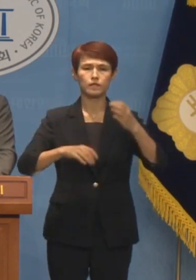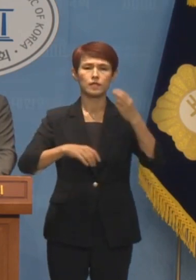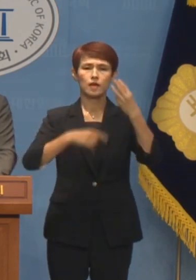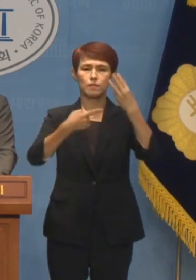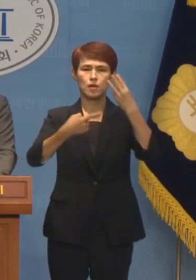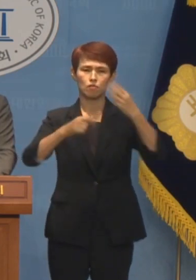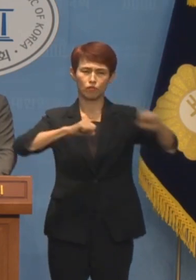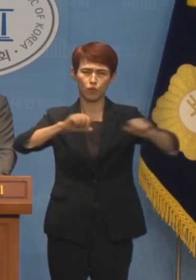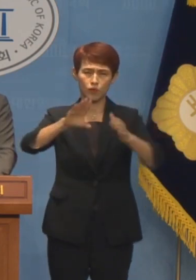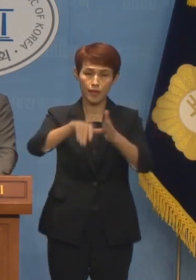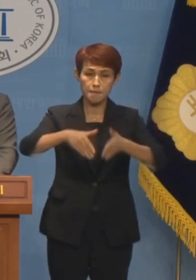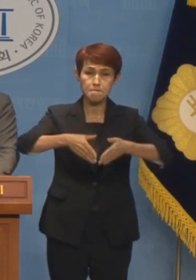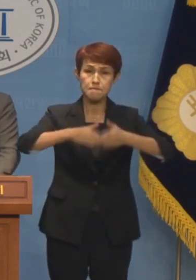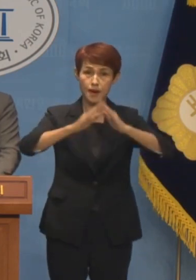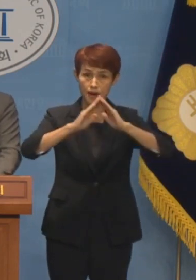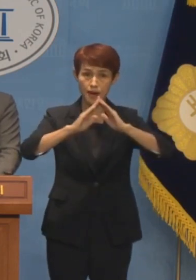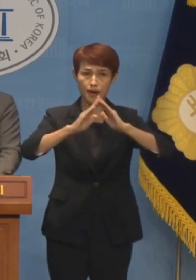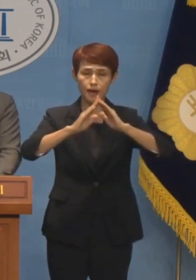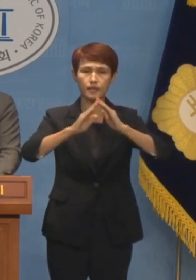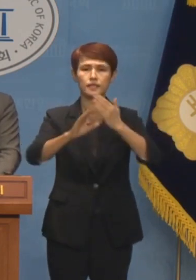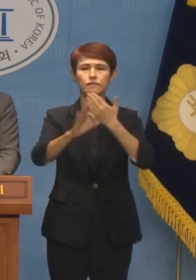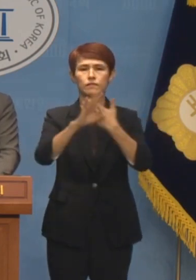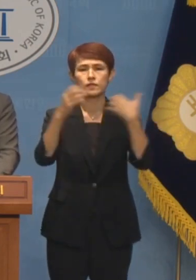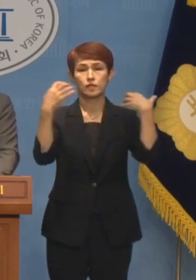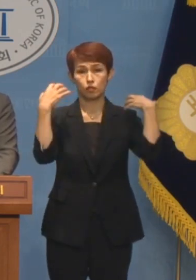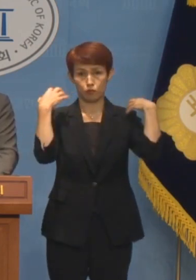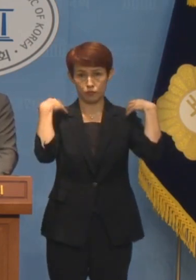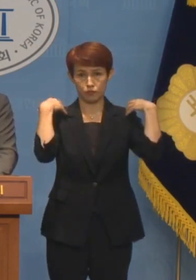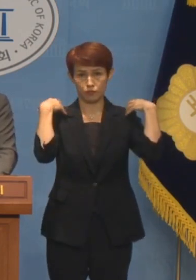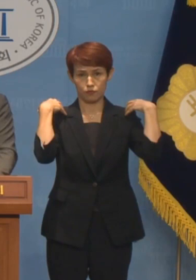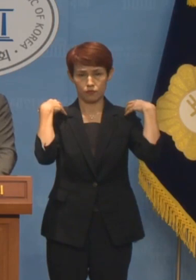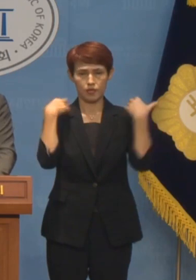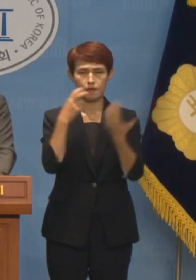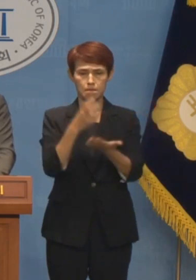운동으로 건립된 대한민국 임시정부의